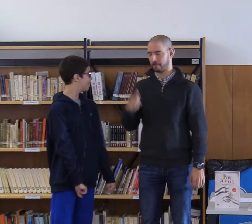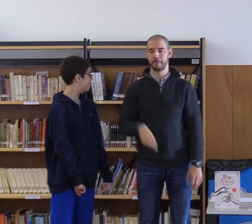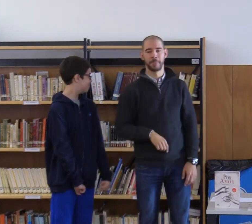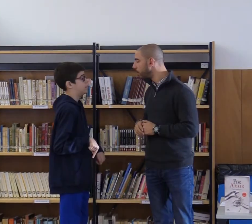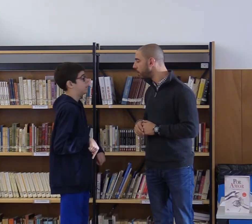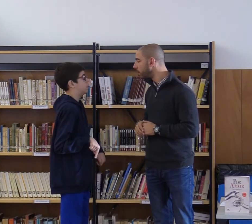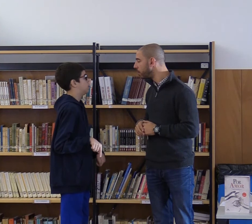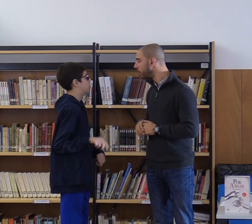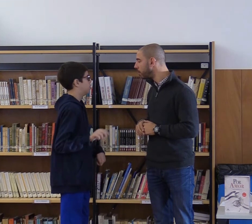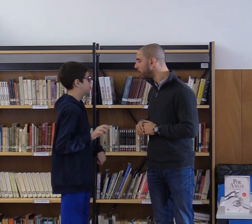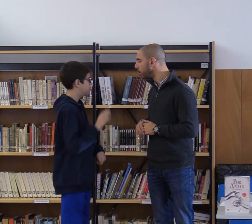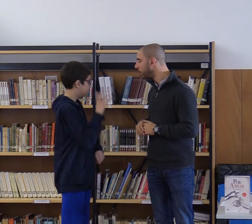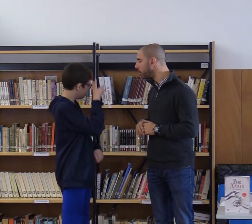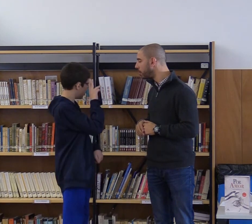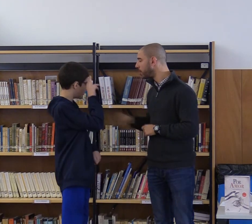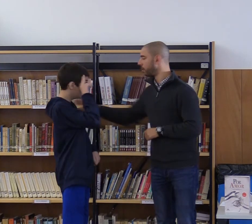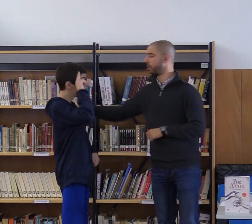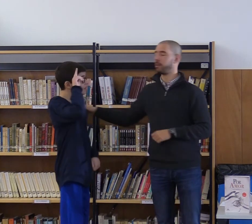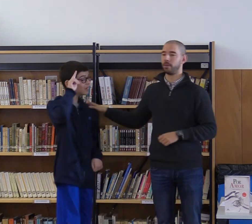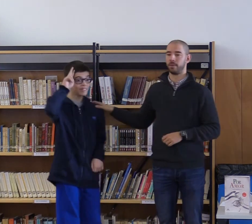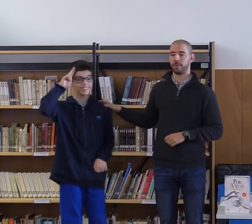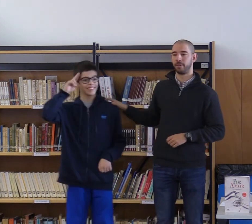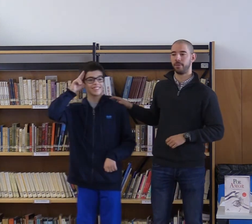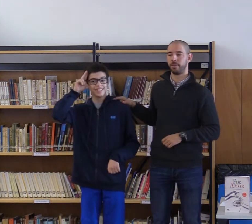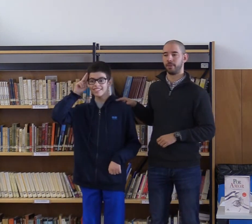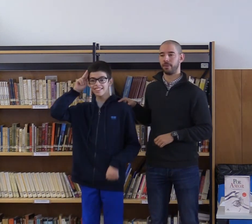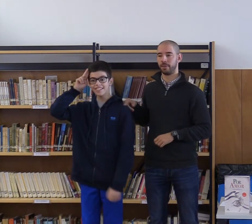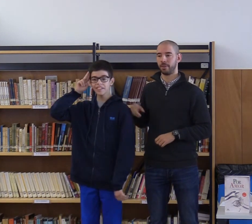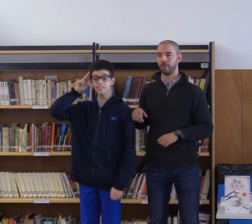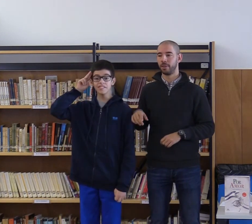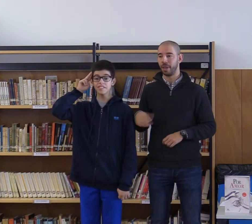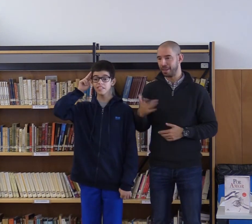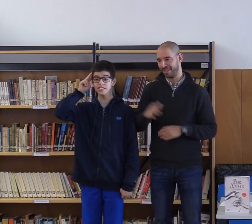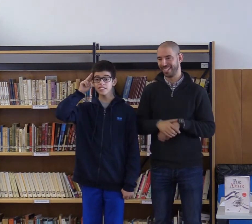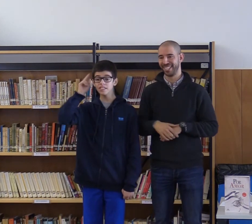Não. O Miguel vai dizer-vos em que cidade é que estamos. Ah, eu já disse.